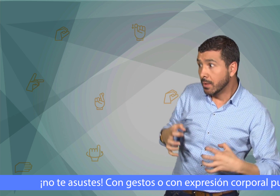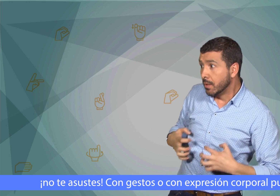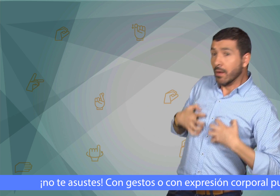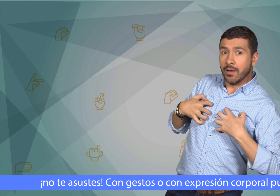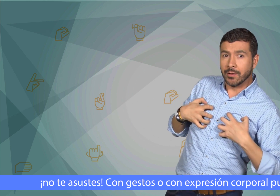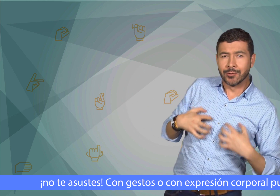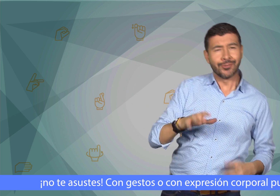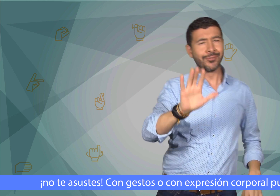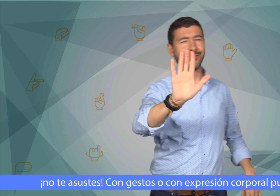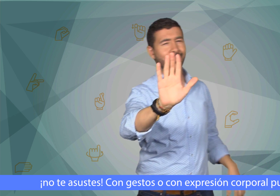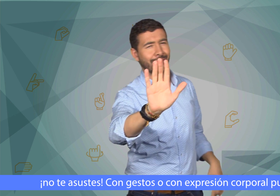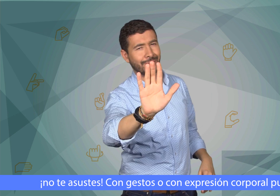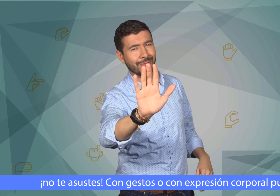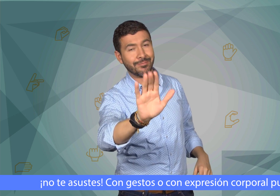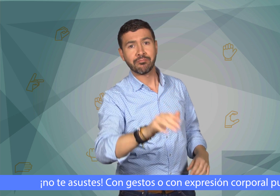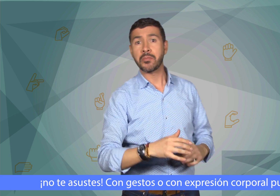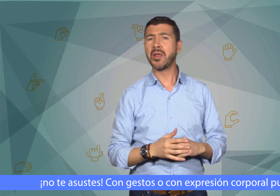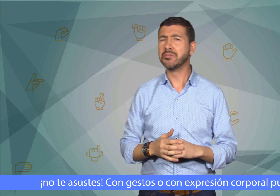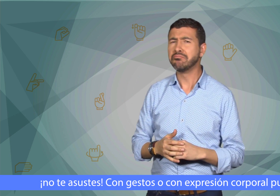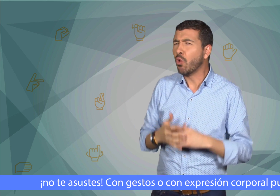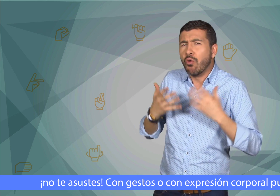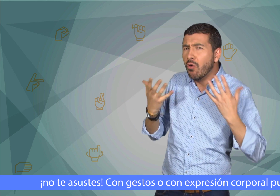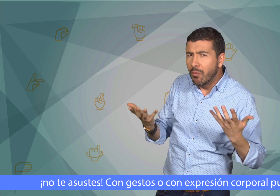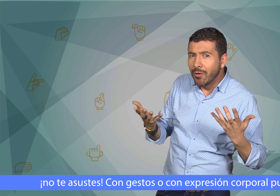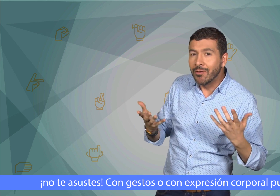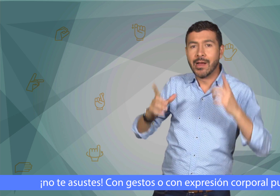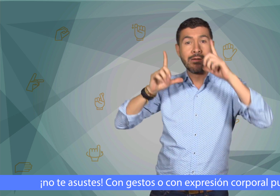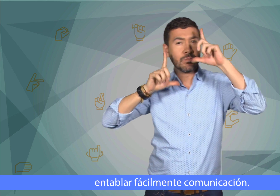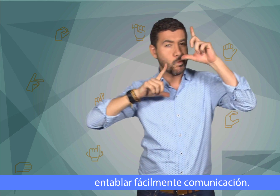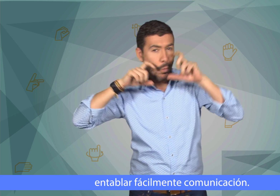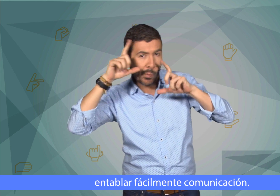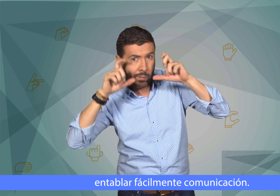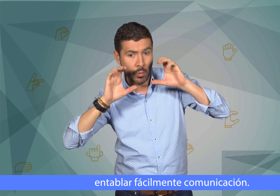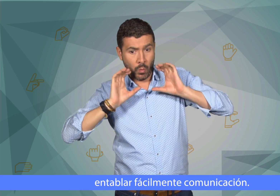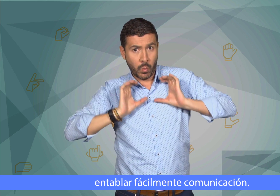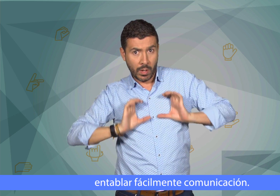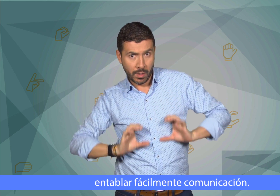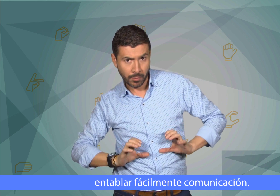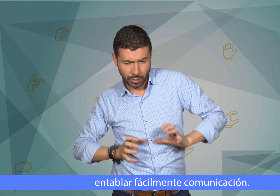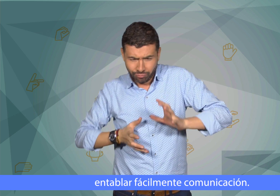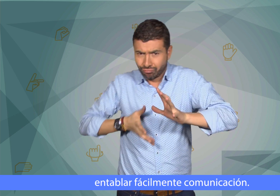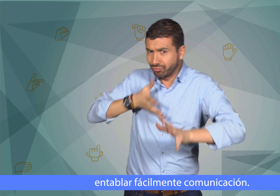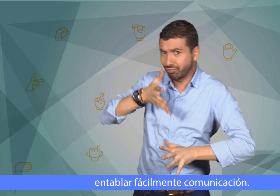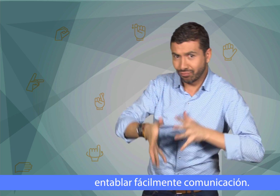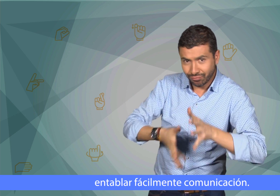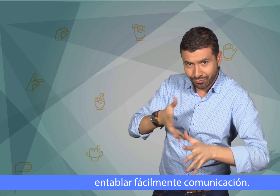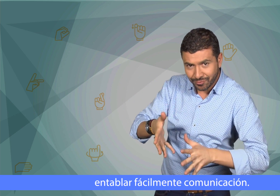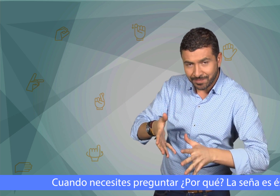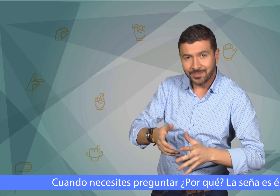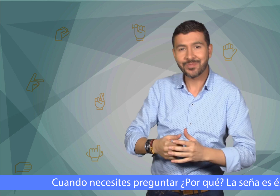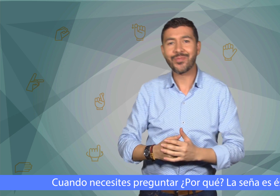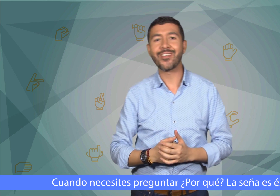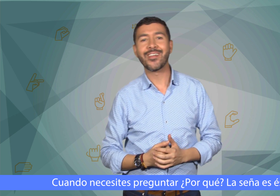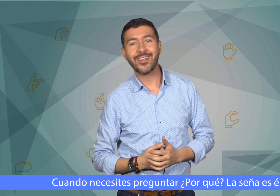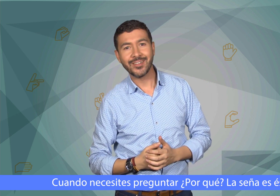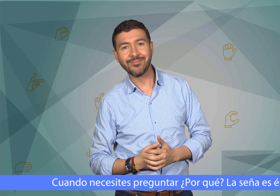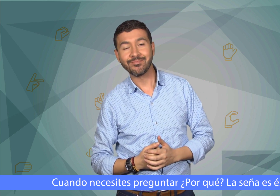asustes. Con gestos o con expresión corporal, puedes entablar fácilmente comunicación. Cuando necesites